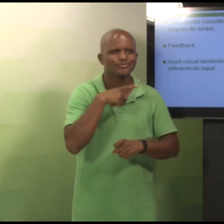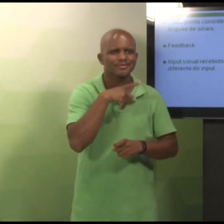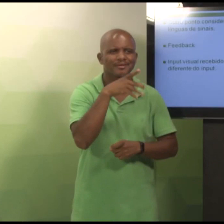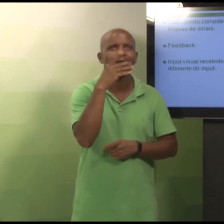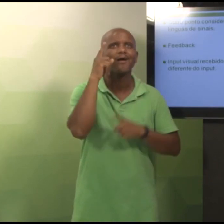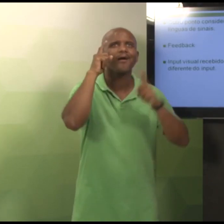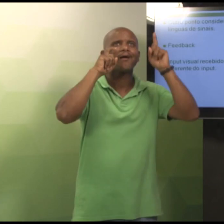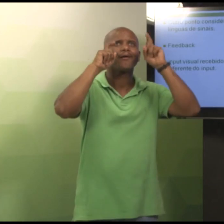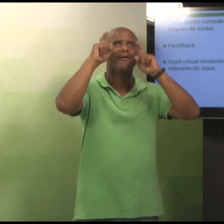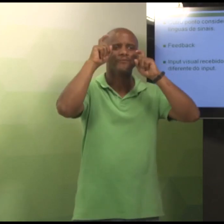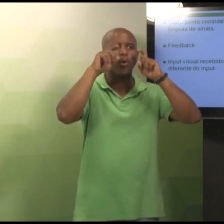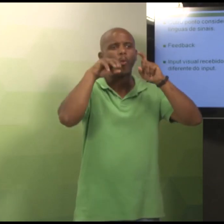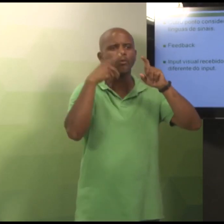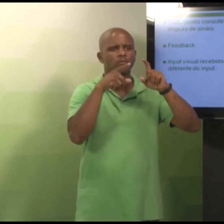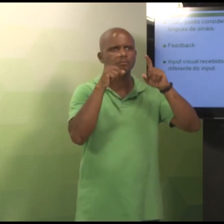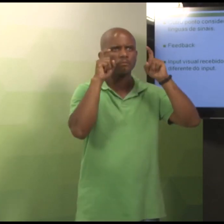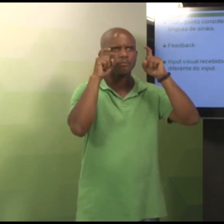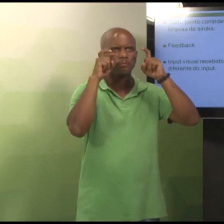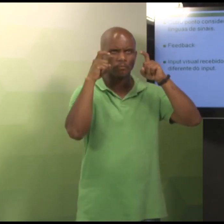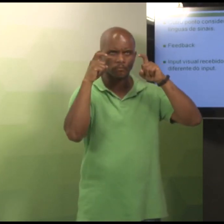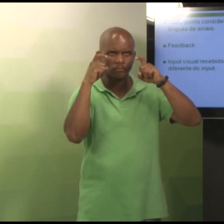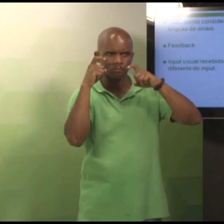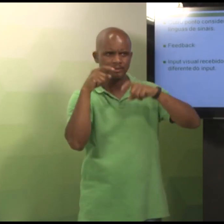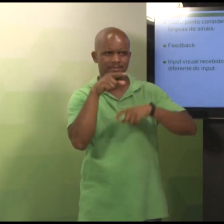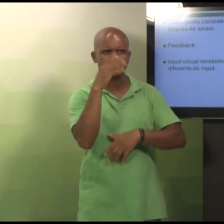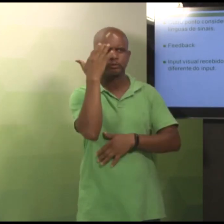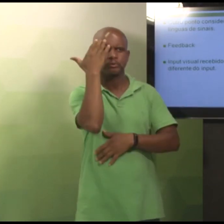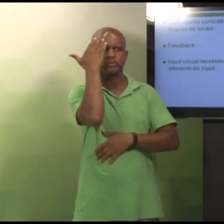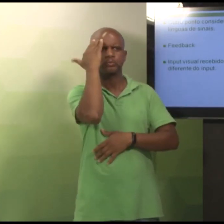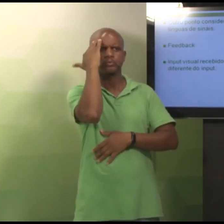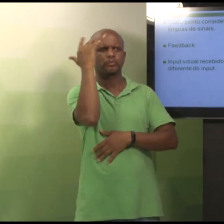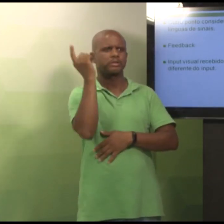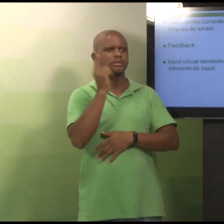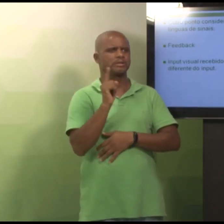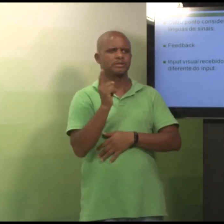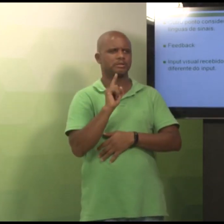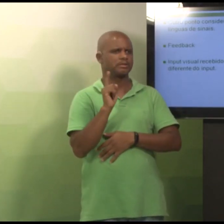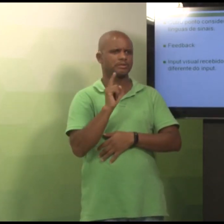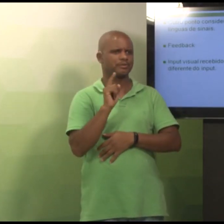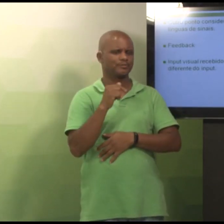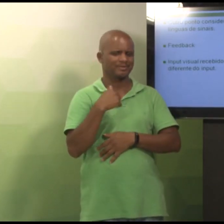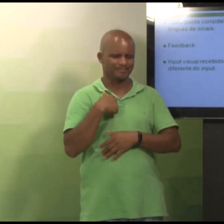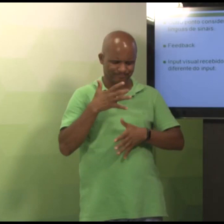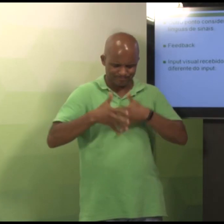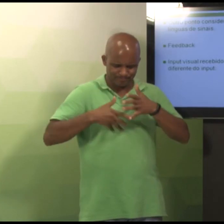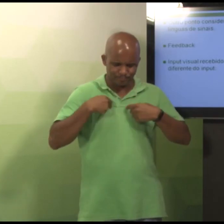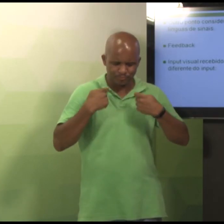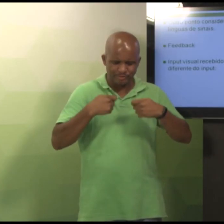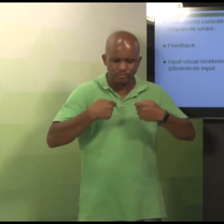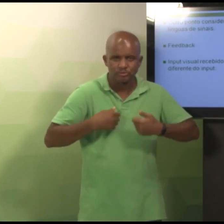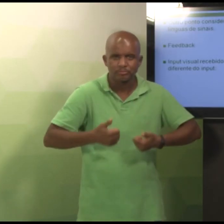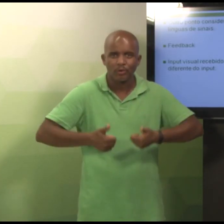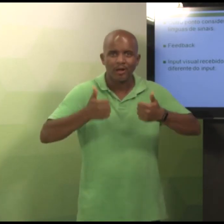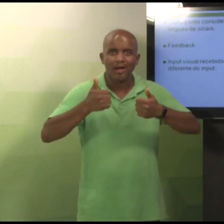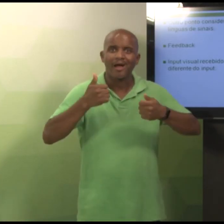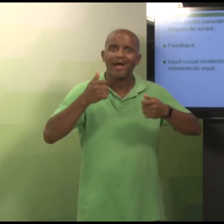e tenho um feedback, eu vou entender se está sendo passada a informação, se a pessoa está entendendo ou não a